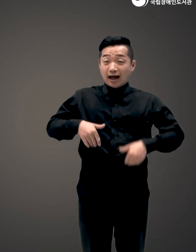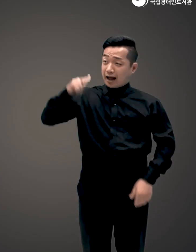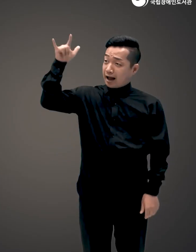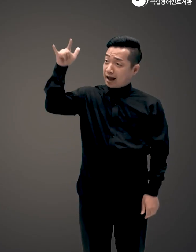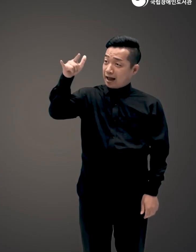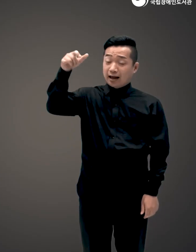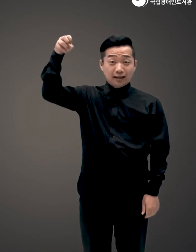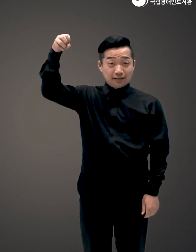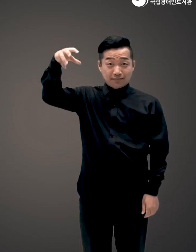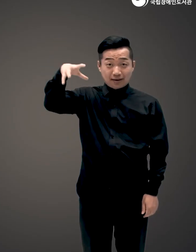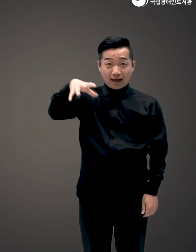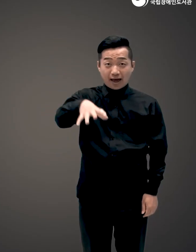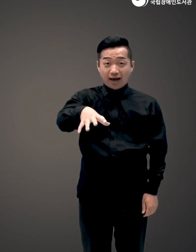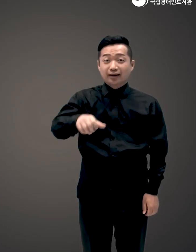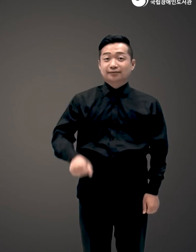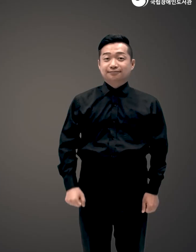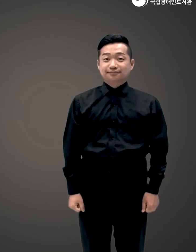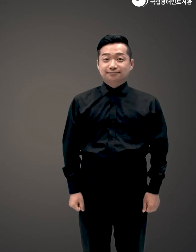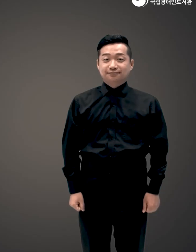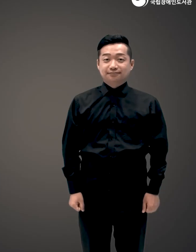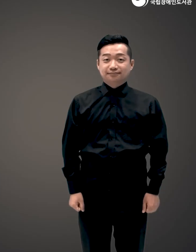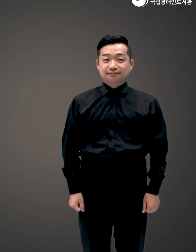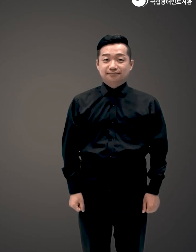따뜻한 햇빛도 받았지.